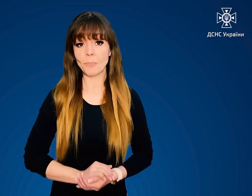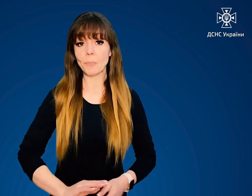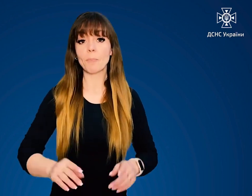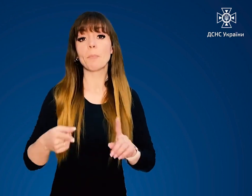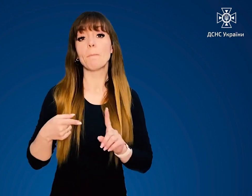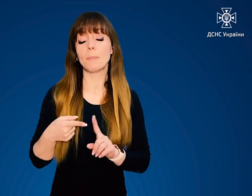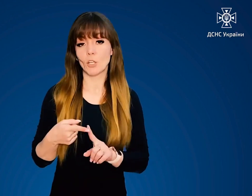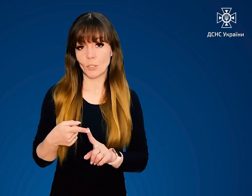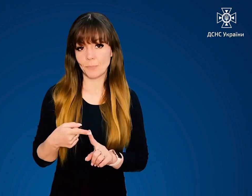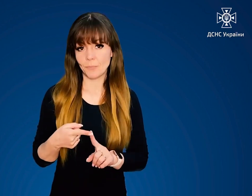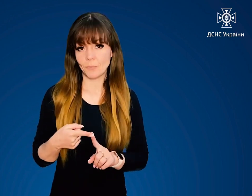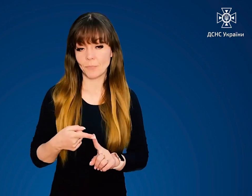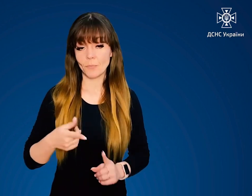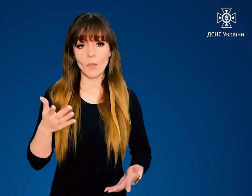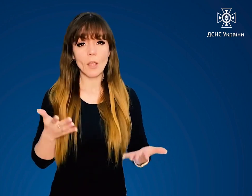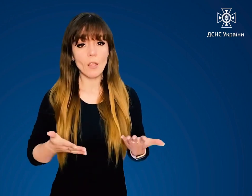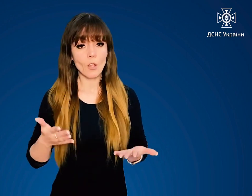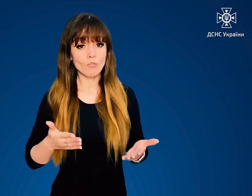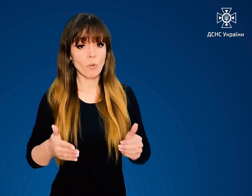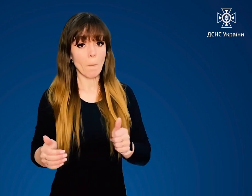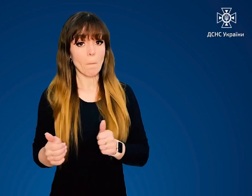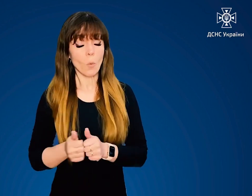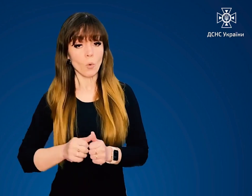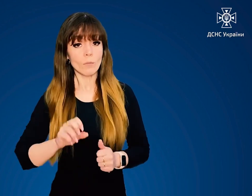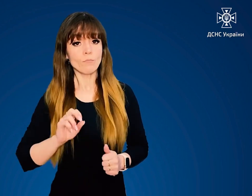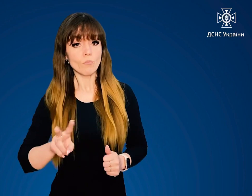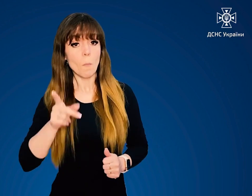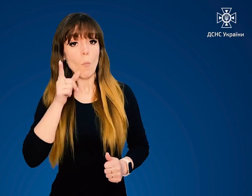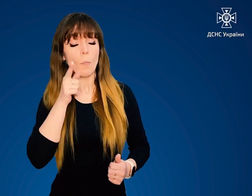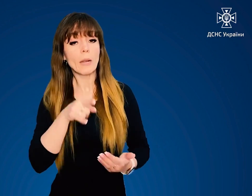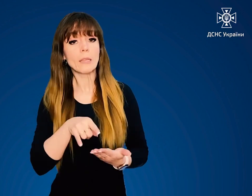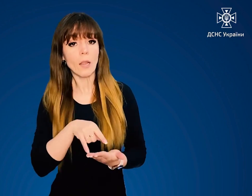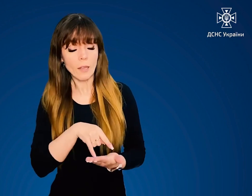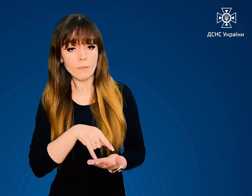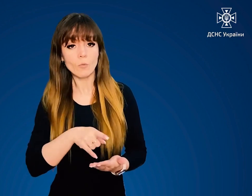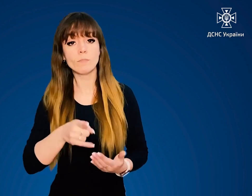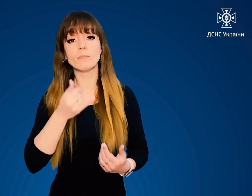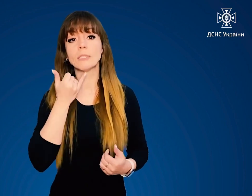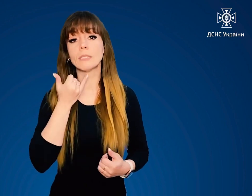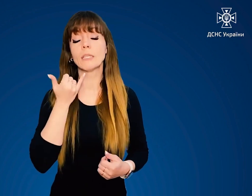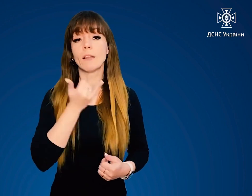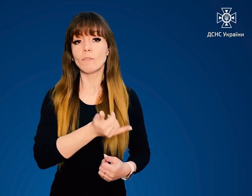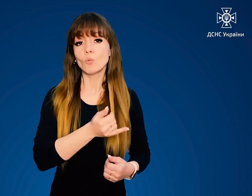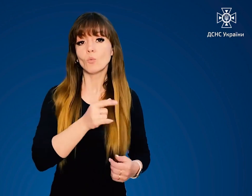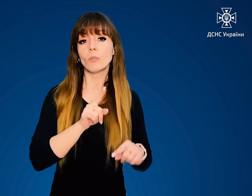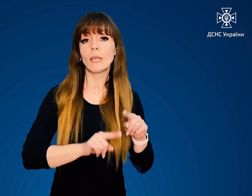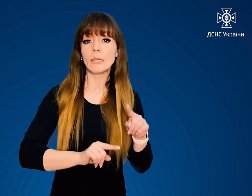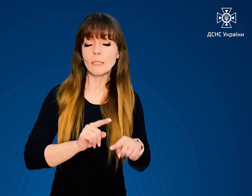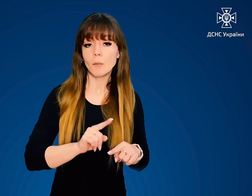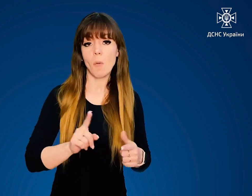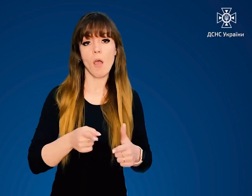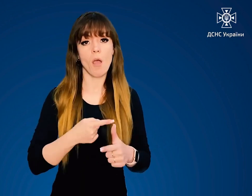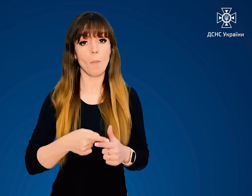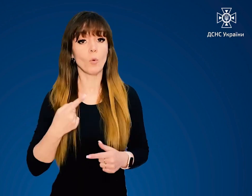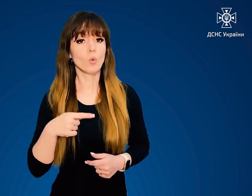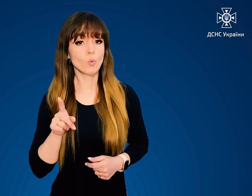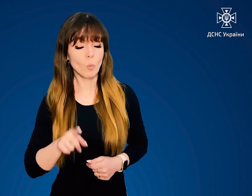Перше. Якщо поряд є мобільний телефон, зателефонуйте рідним або на номер